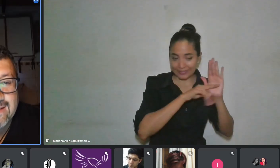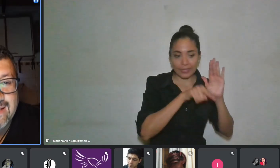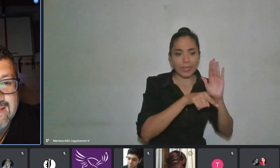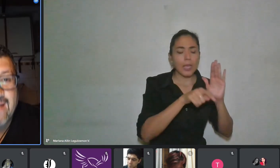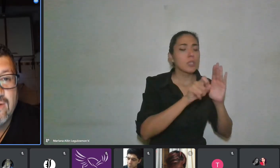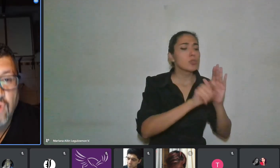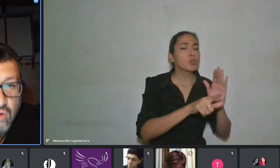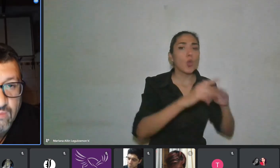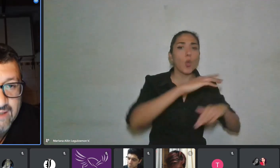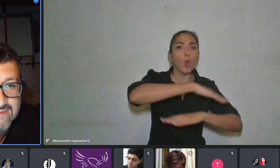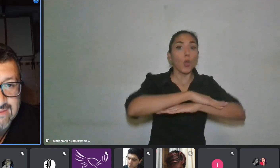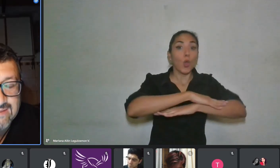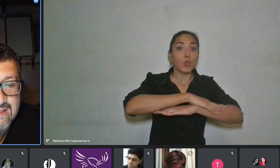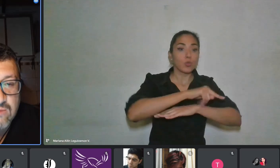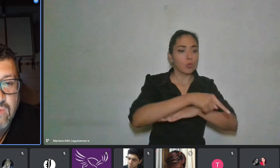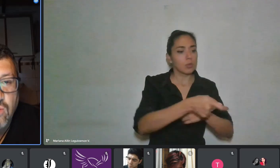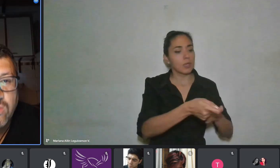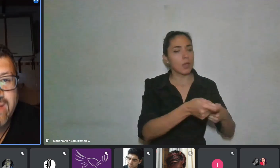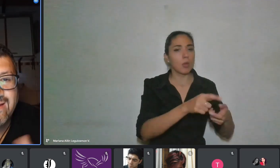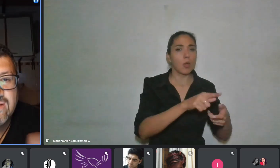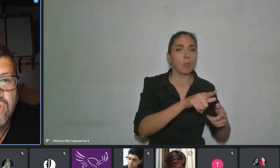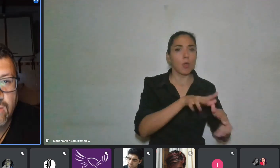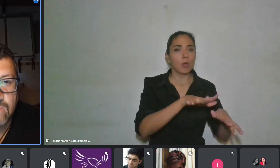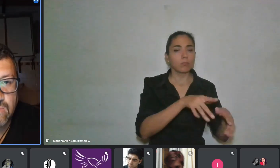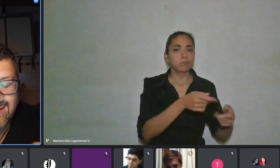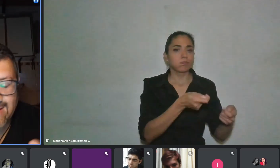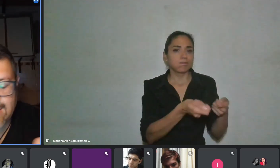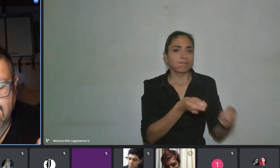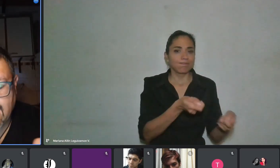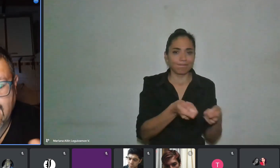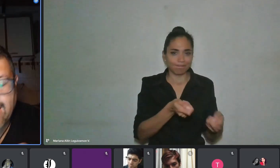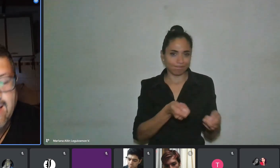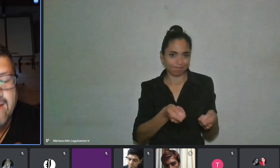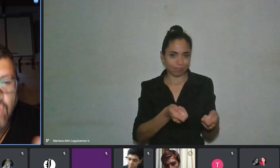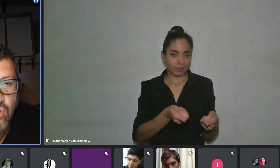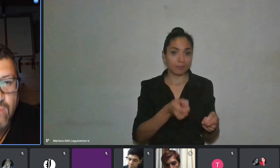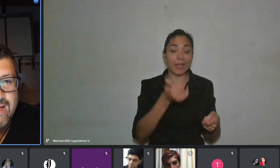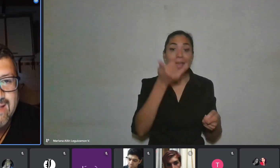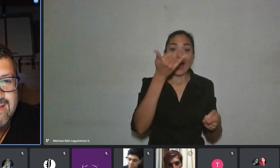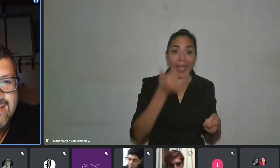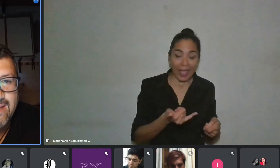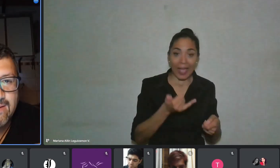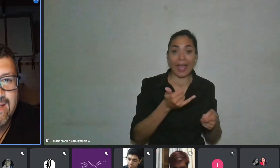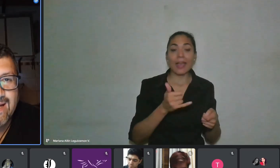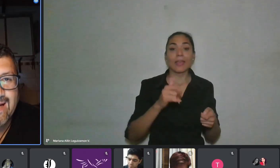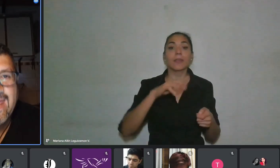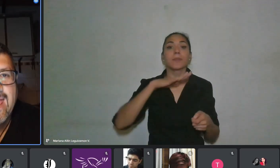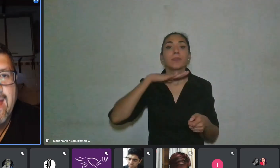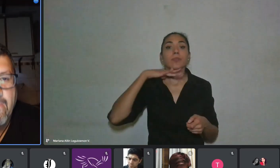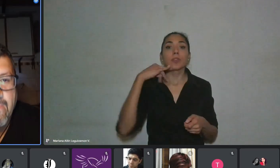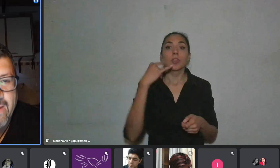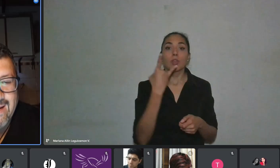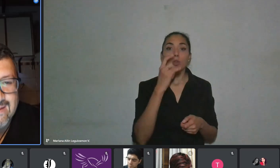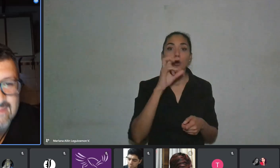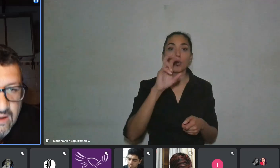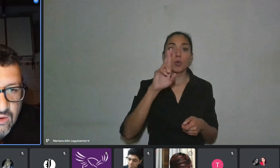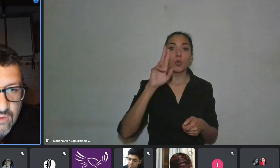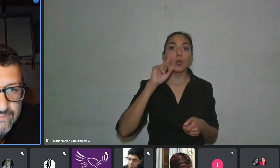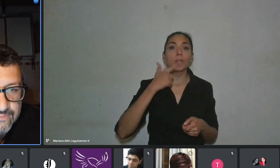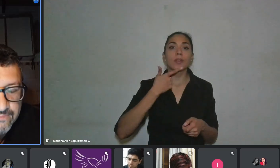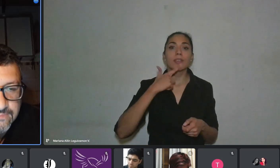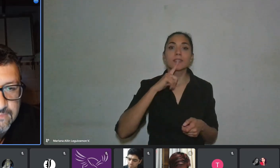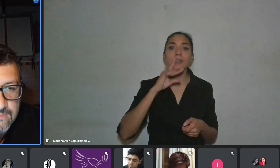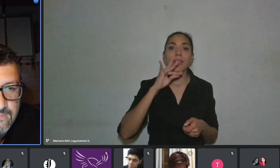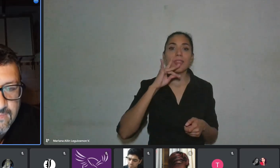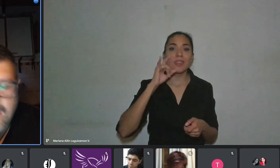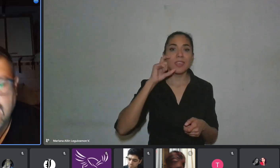Evidentemente, esas normas tienen una jurisdicción, es decir, las normas que se crean para el Estado